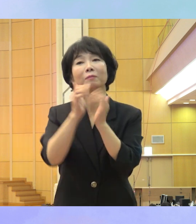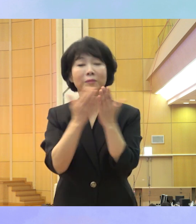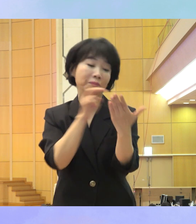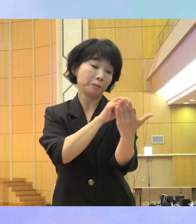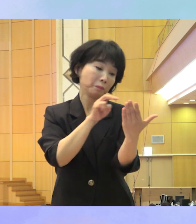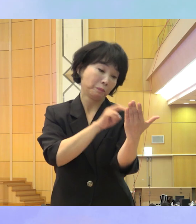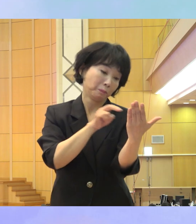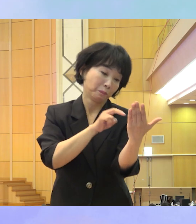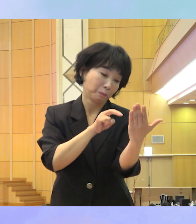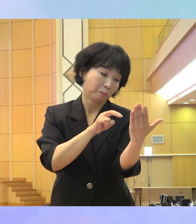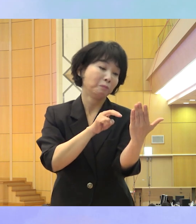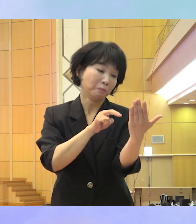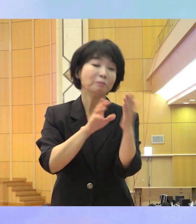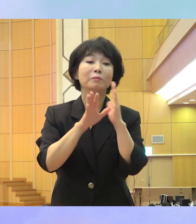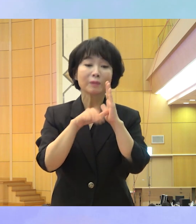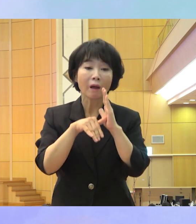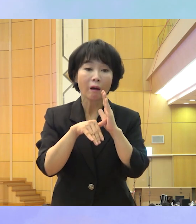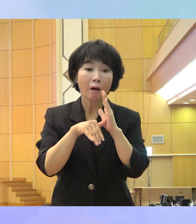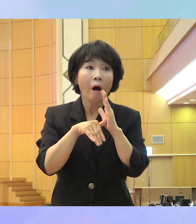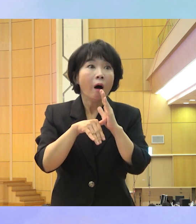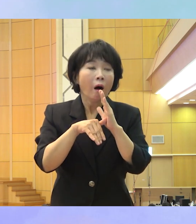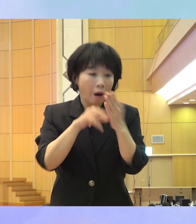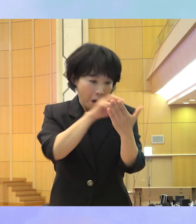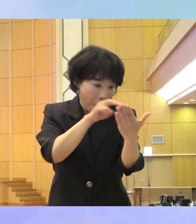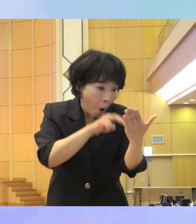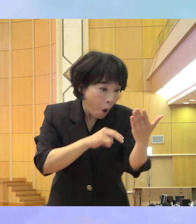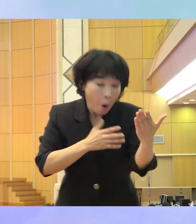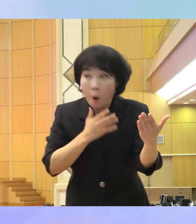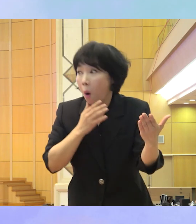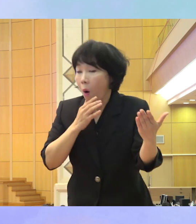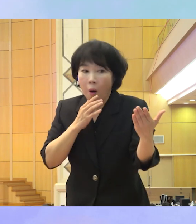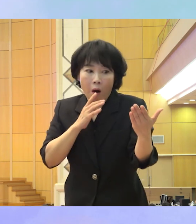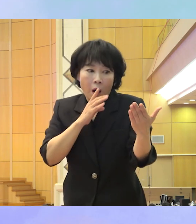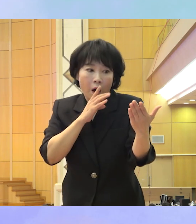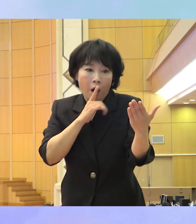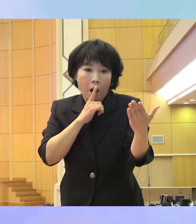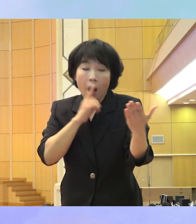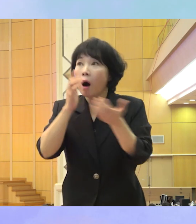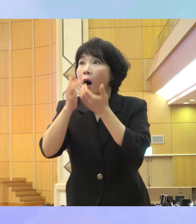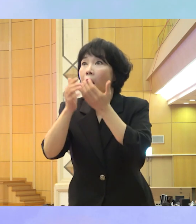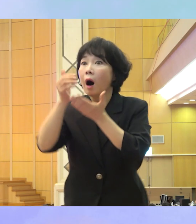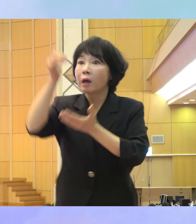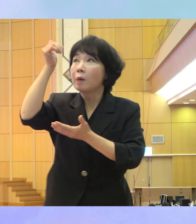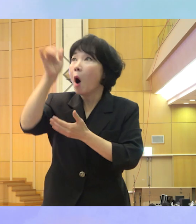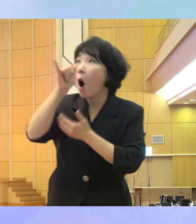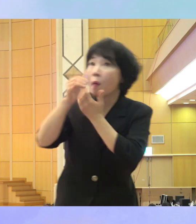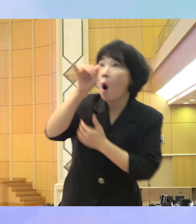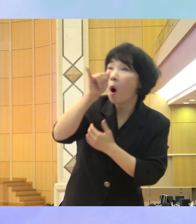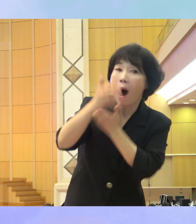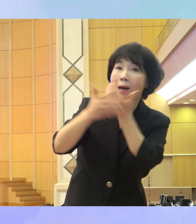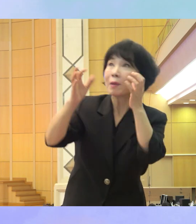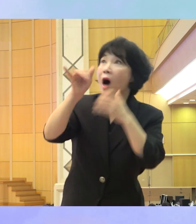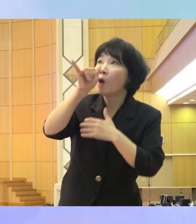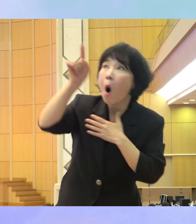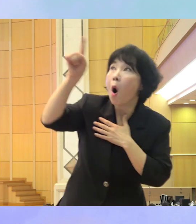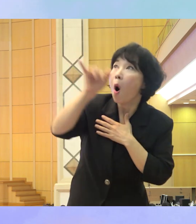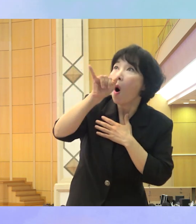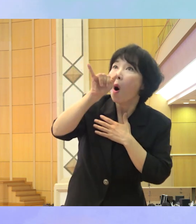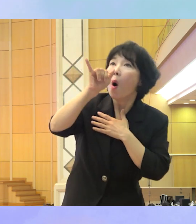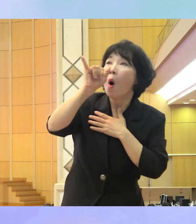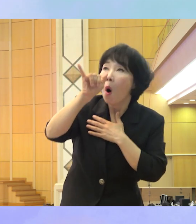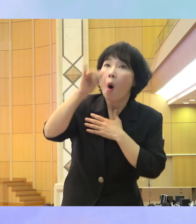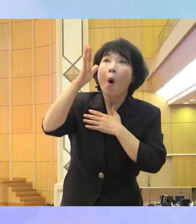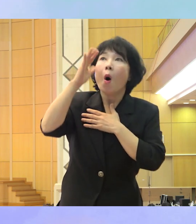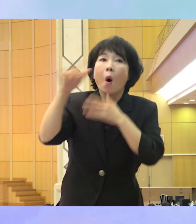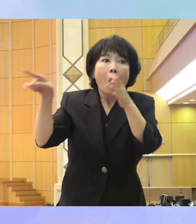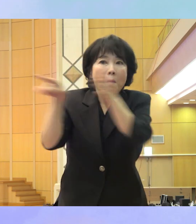죽을 자를 살려주셨기 때문에 그냥 하나님이 없는 것인데 하나님이 있는 걸 알게 되고 천국이 없다는 줄 알았는데 천국이 있다는 걸